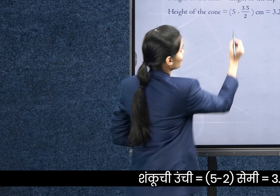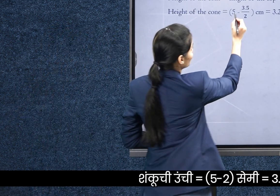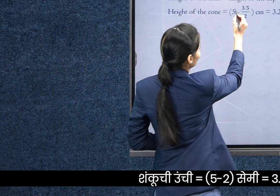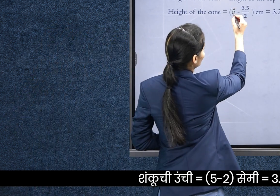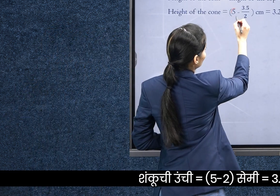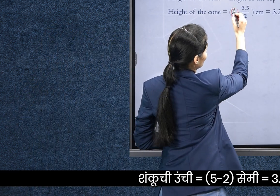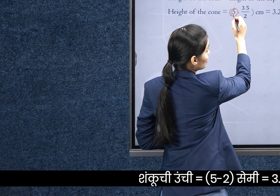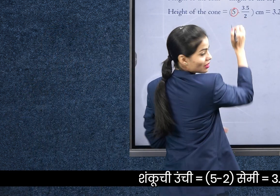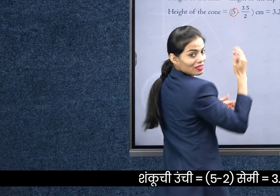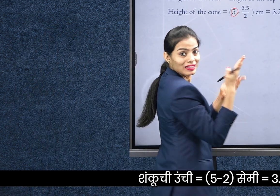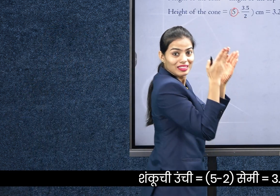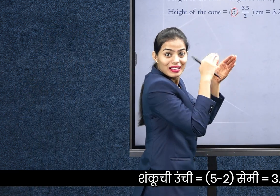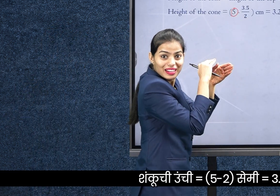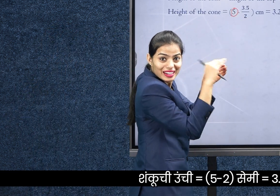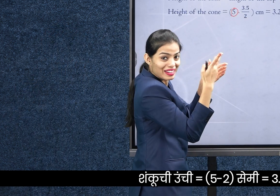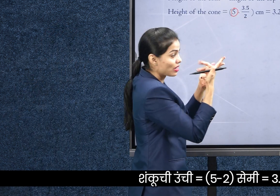सेंटीमीटर बरोबर 3.5 सेंटीमीटर.